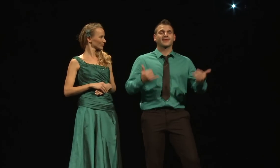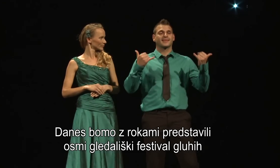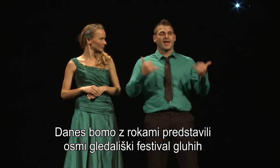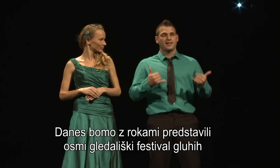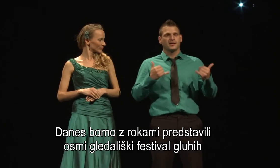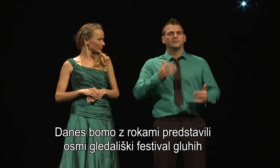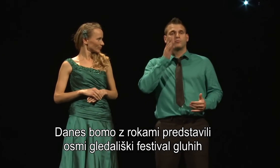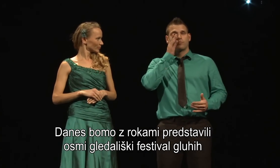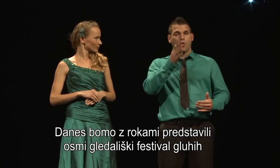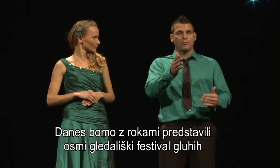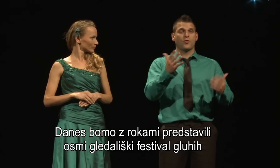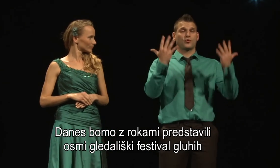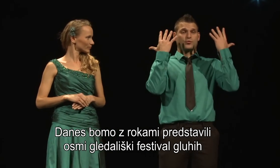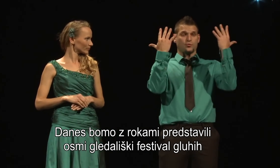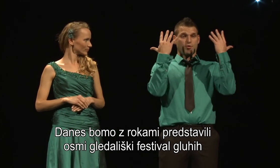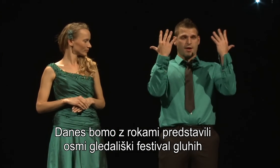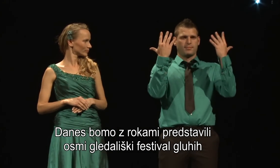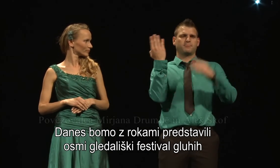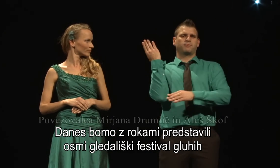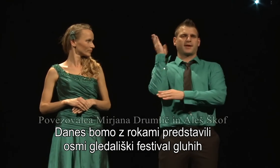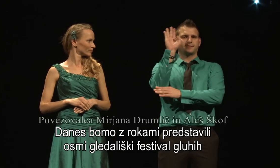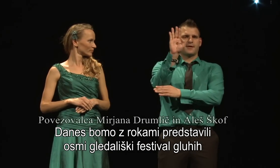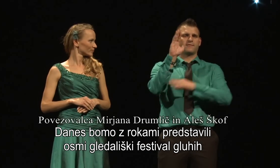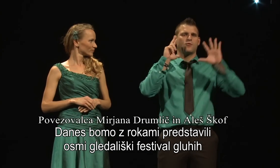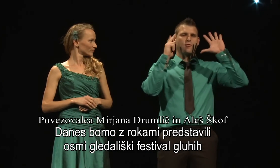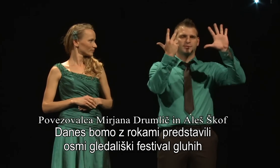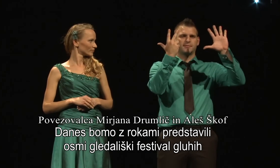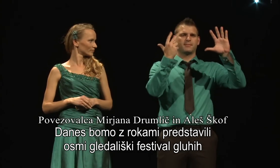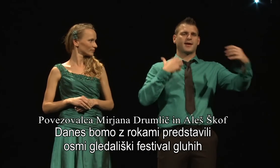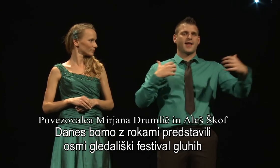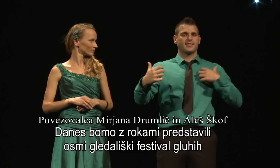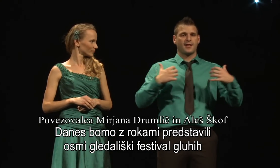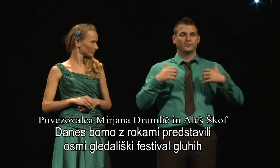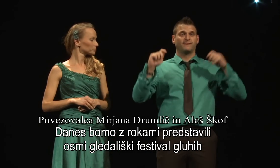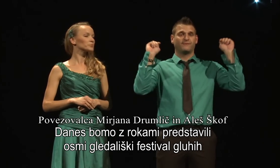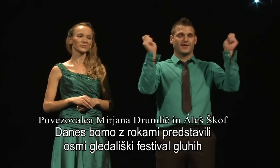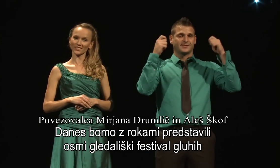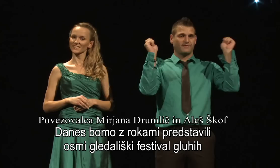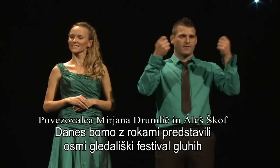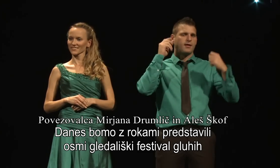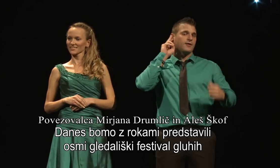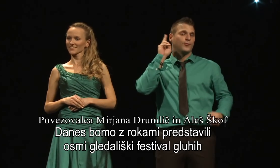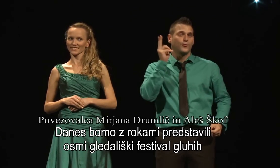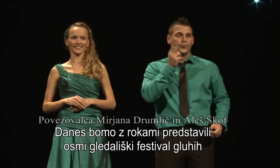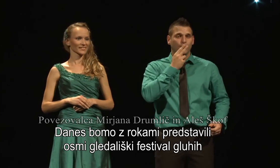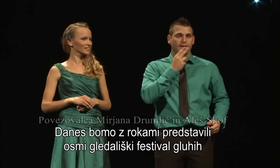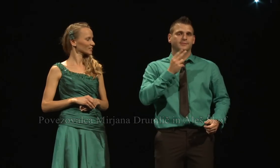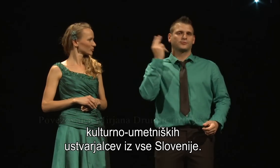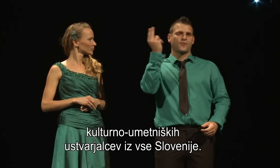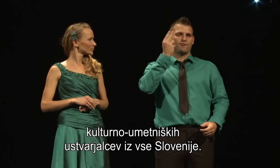Danes bomo z rokami predstavili 8. gledališki festival gluhih kulturno-umetniških